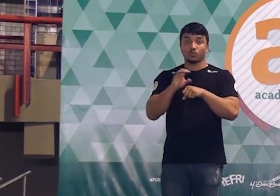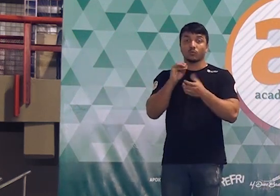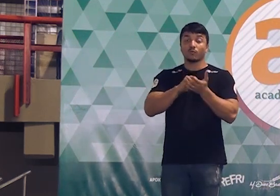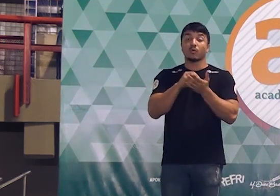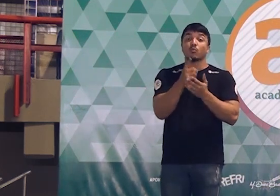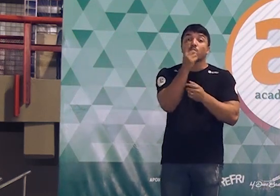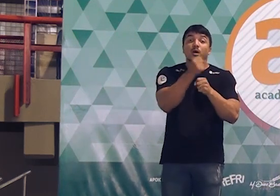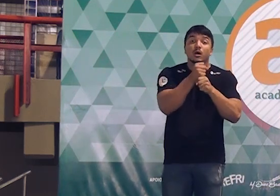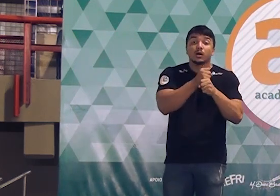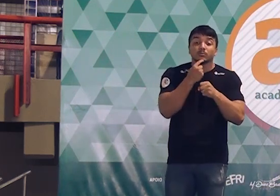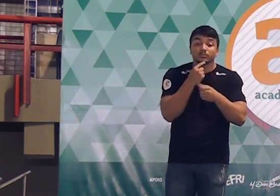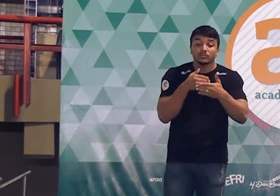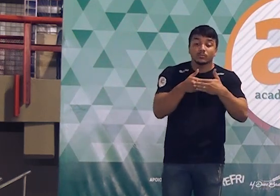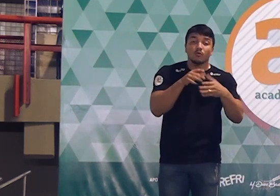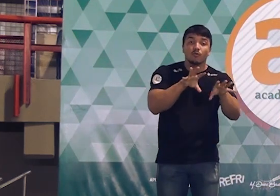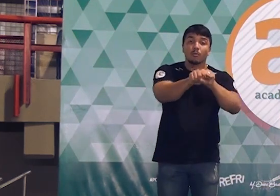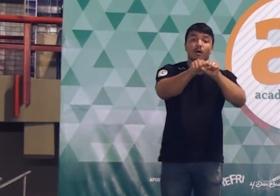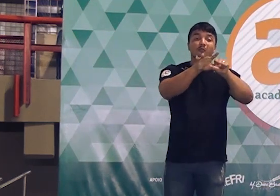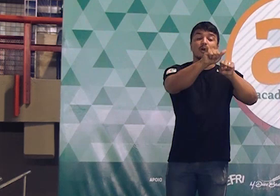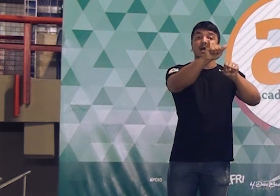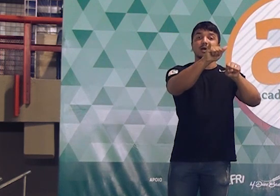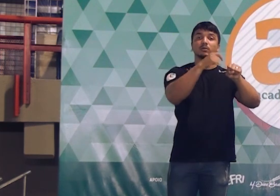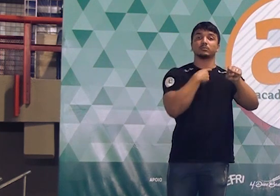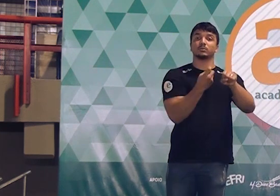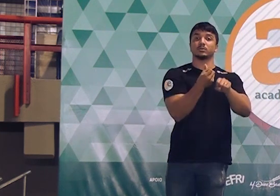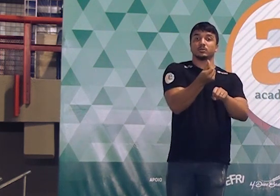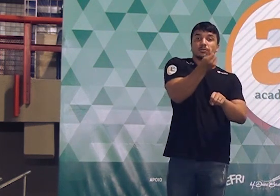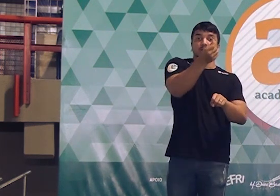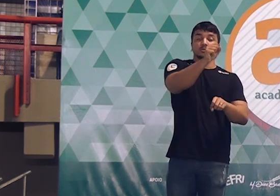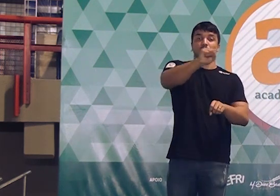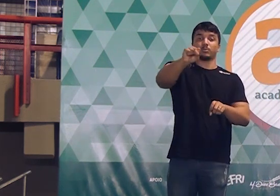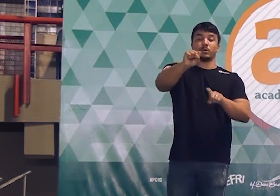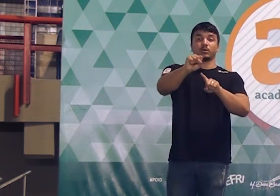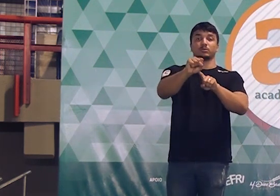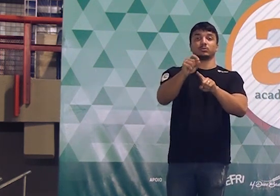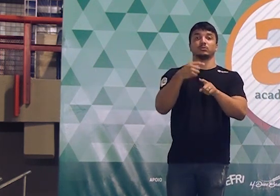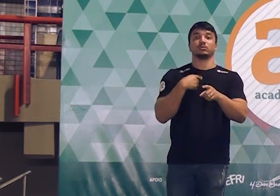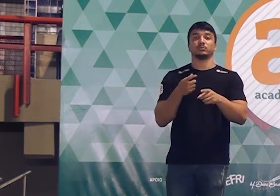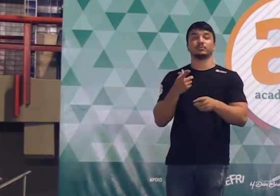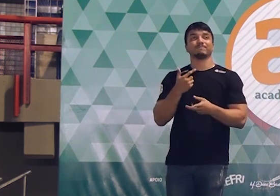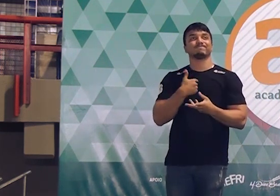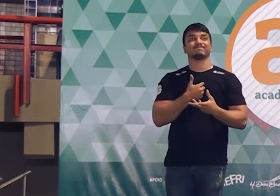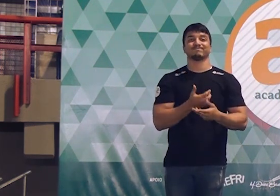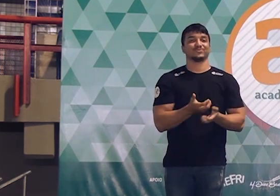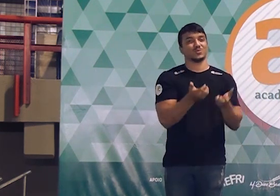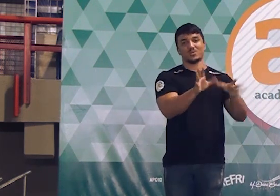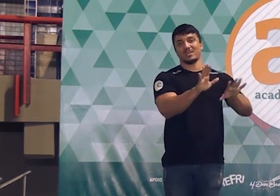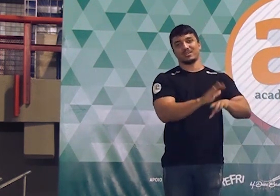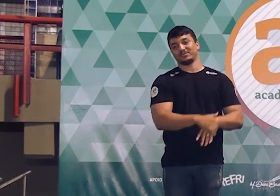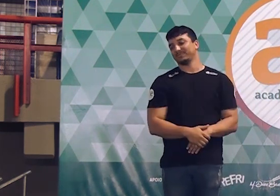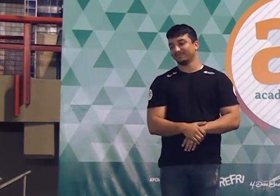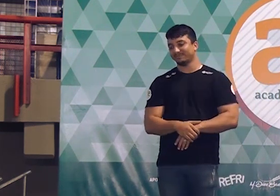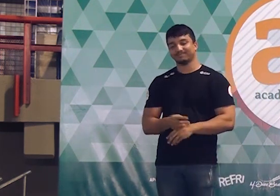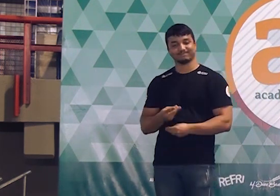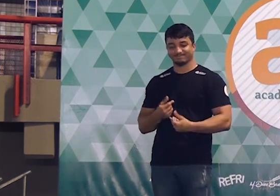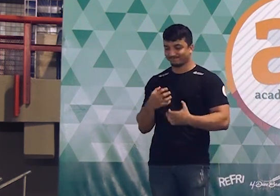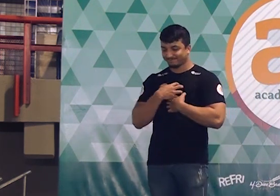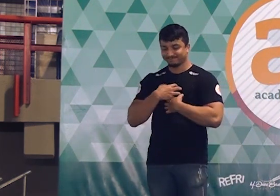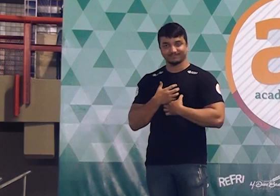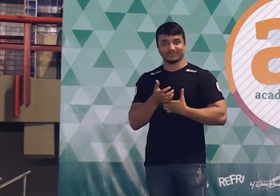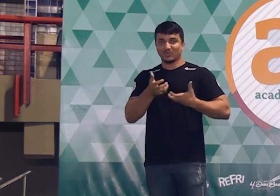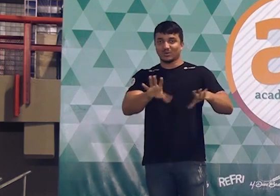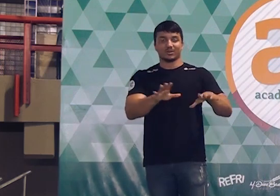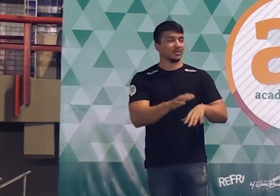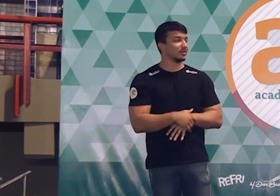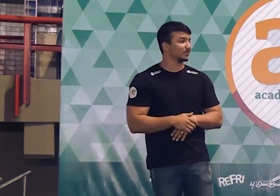1 ano para eu me formar. 6º semestre. Eu decidi que não era aquilo que eu queria para a minha vida. Não estou